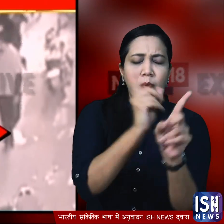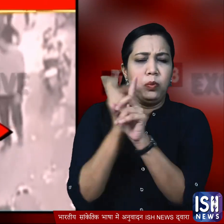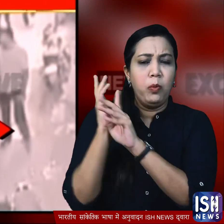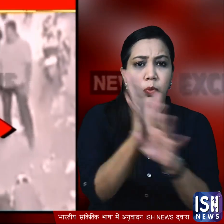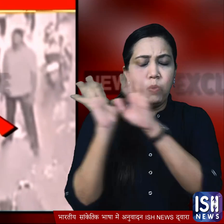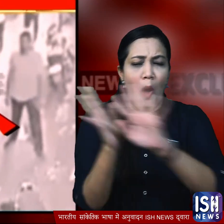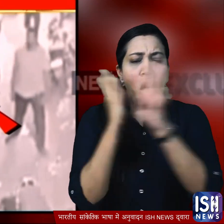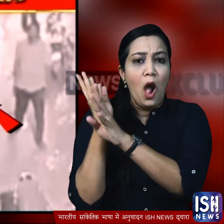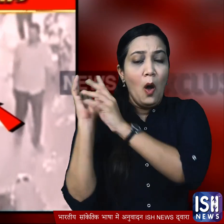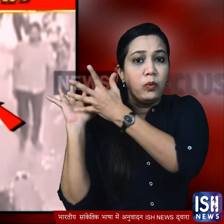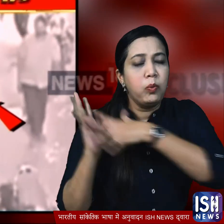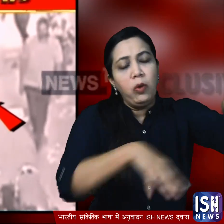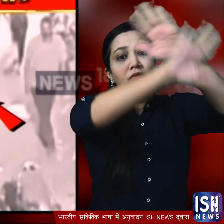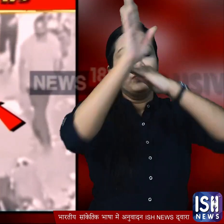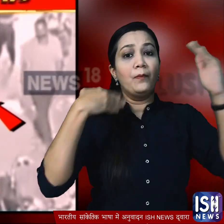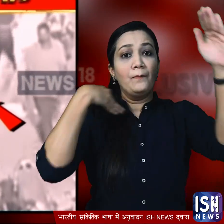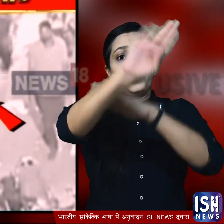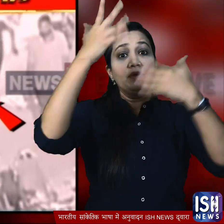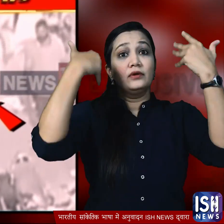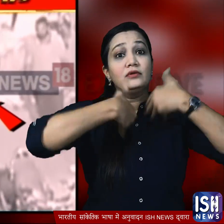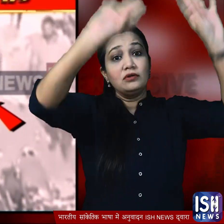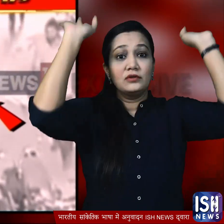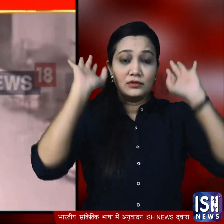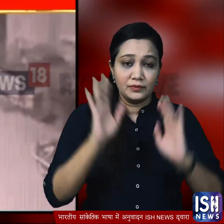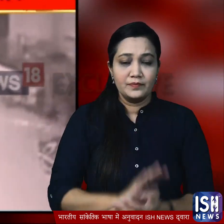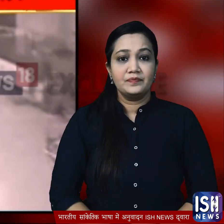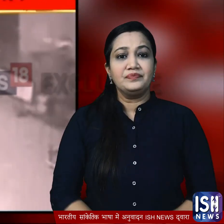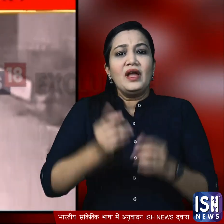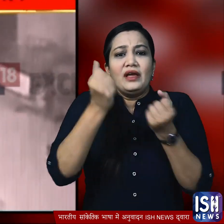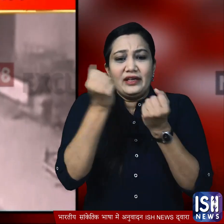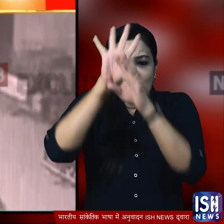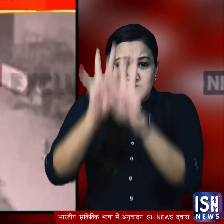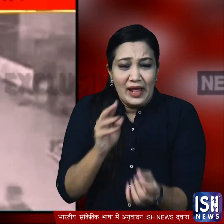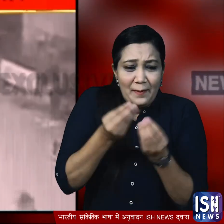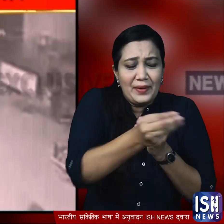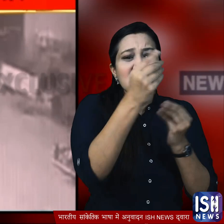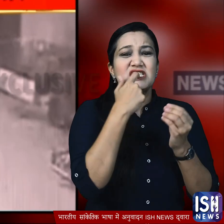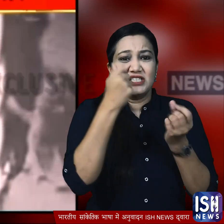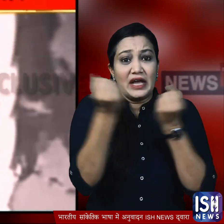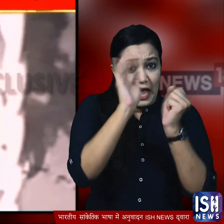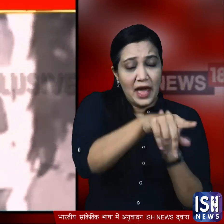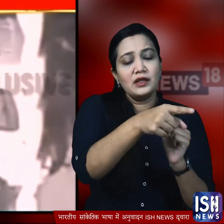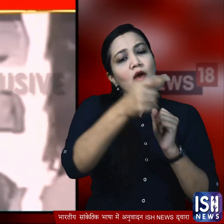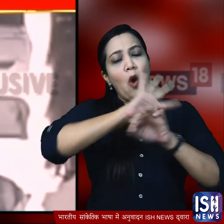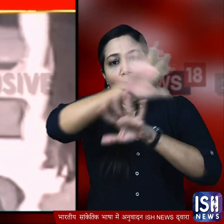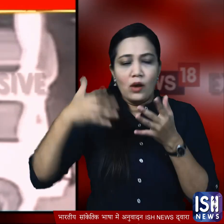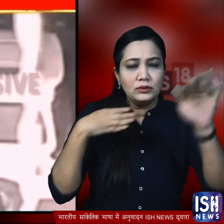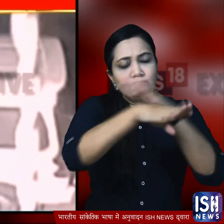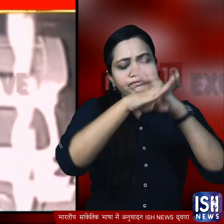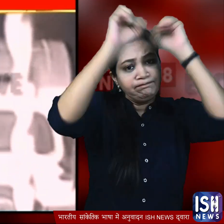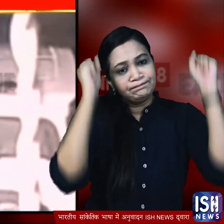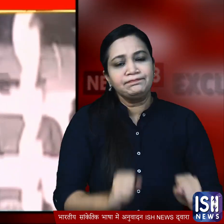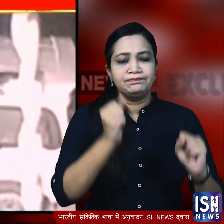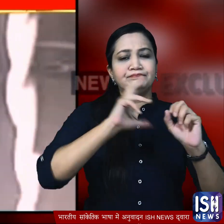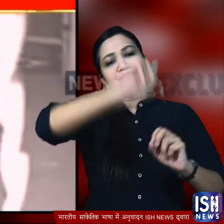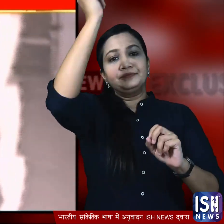और बाद में जेल से फरार सभी कैदी तेज कदमों से भागते दिखे। जेल से थोड़ी दूरी पर एक सफेद गाड़ी खड़ी थी। सभी कैदी उस गाड़ी